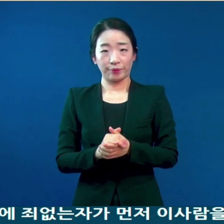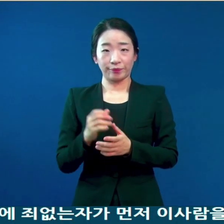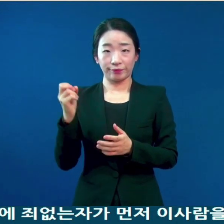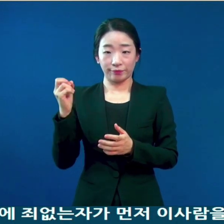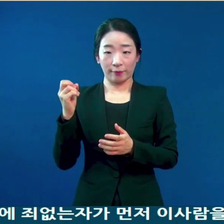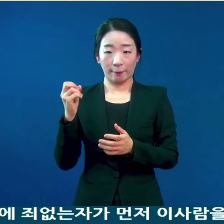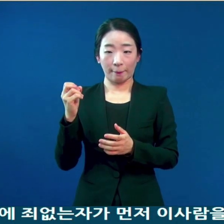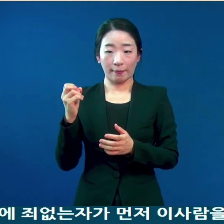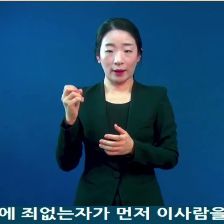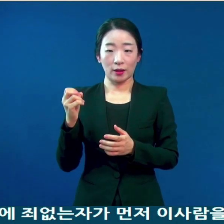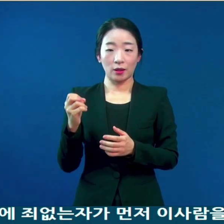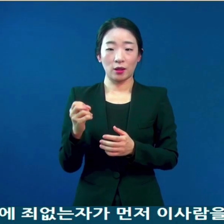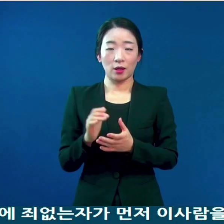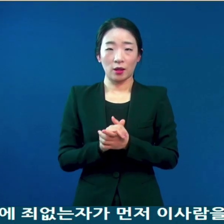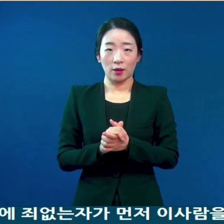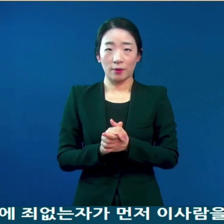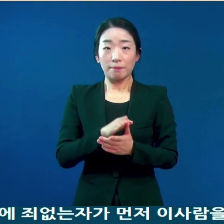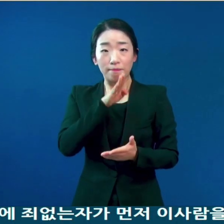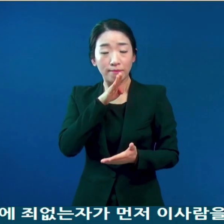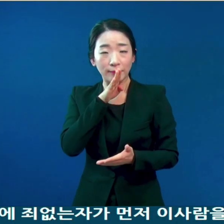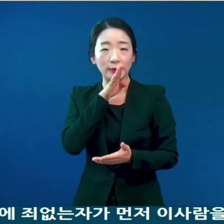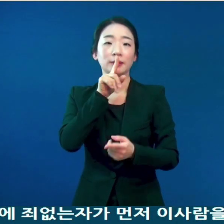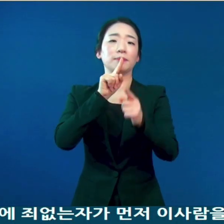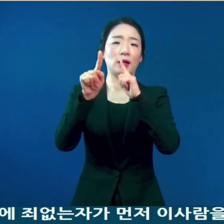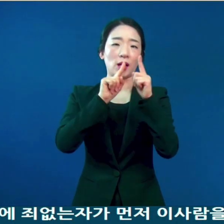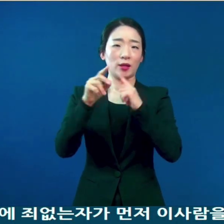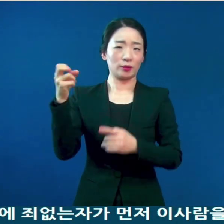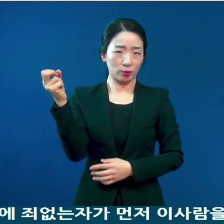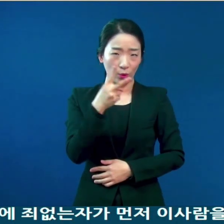동시에 어두운 마음을 가진